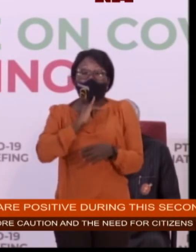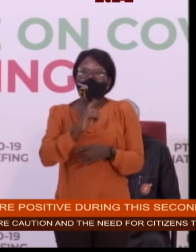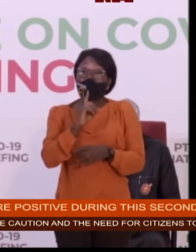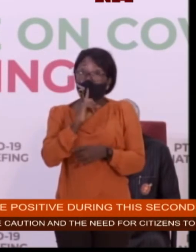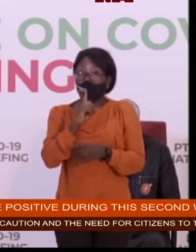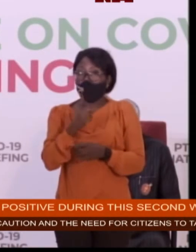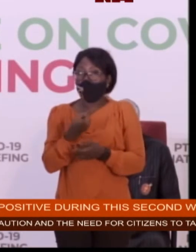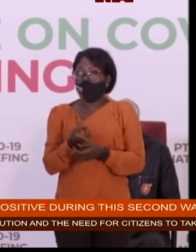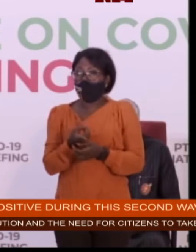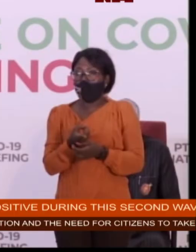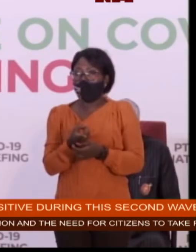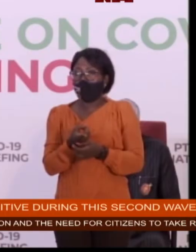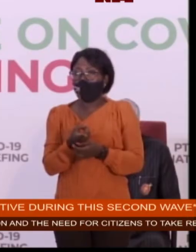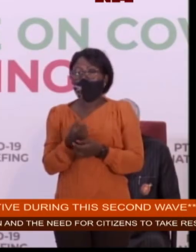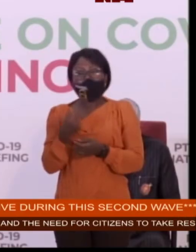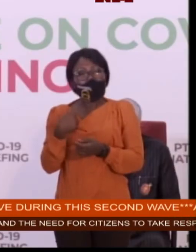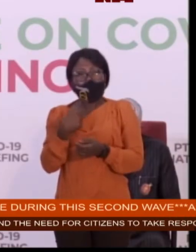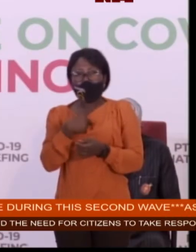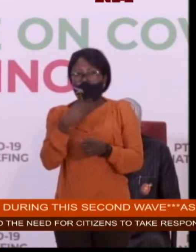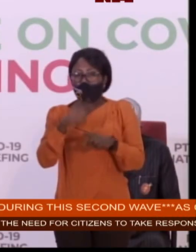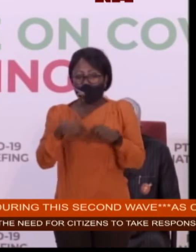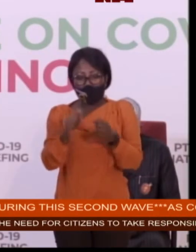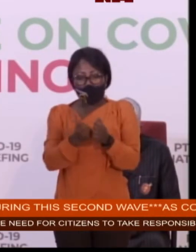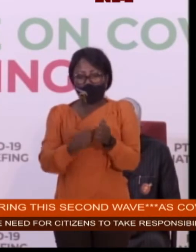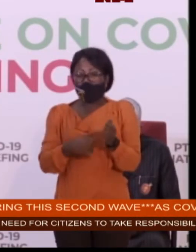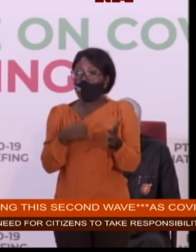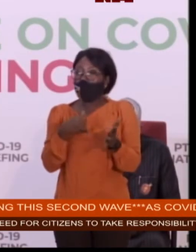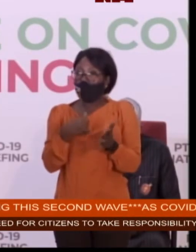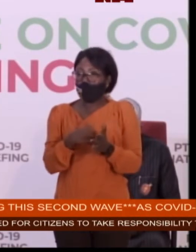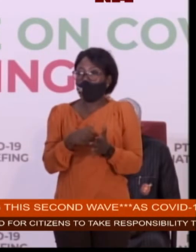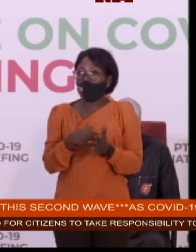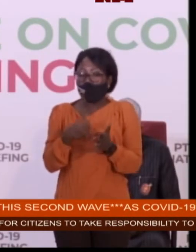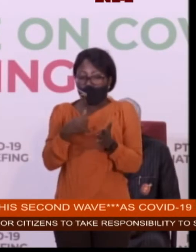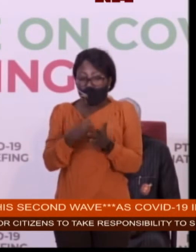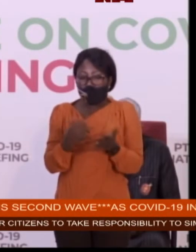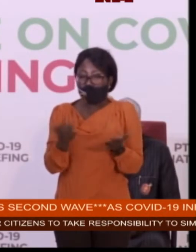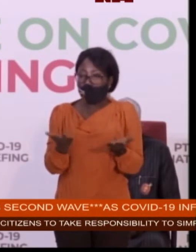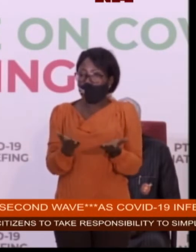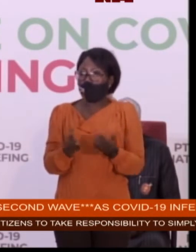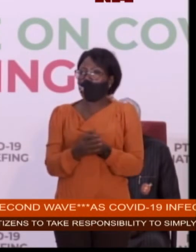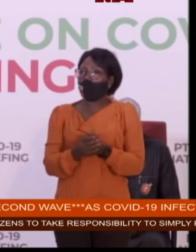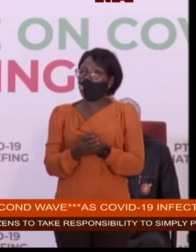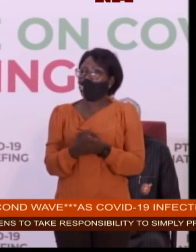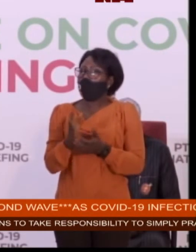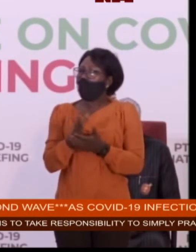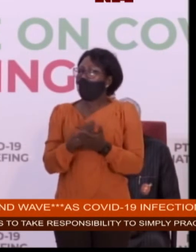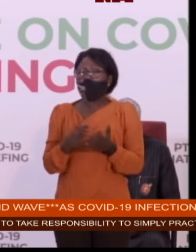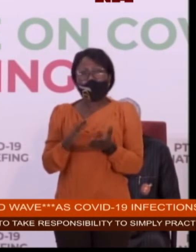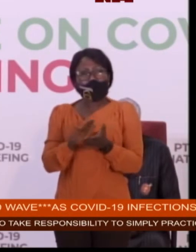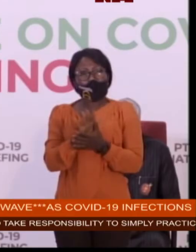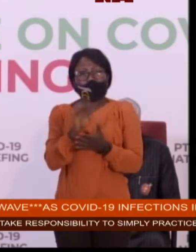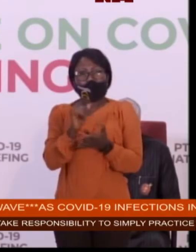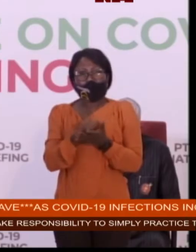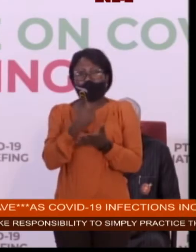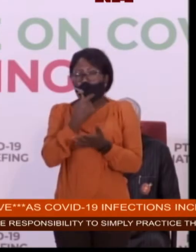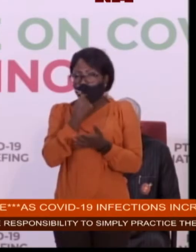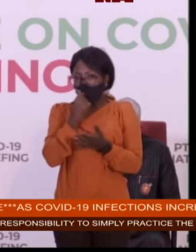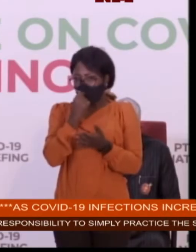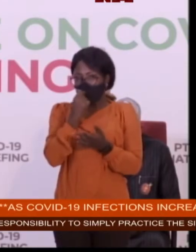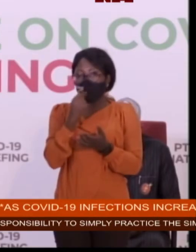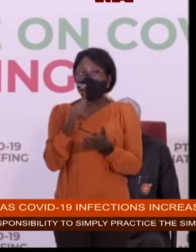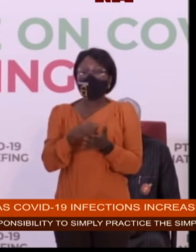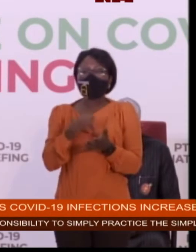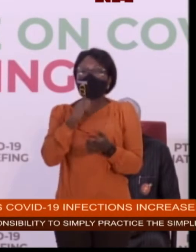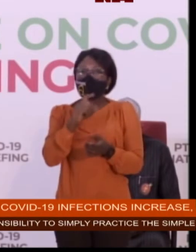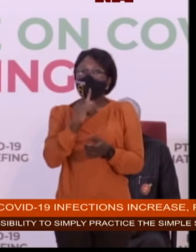nan don mu tabbatar da wannan cutar ta tafi kwanaki na yi kira ga matasa da su taimaka